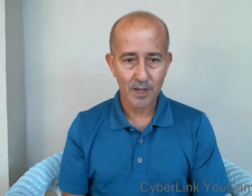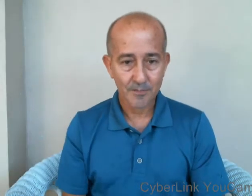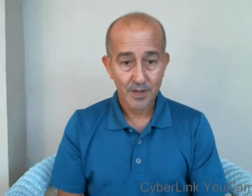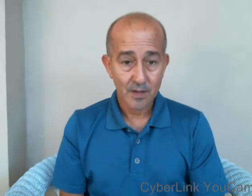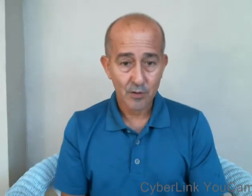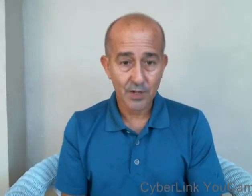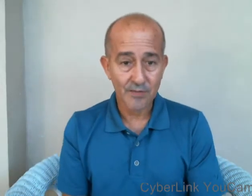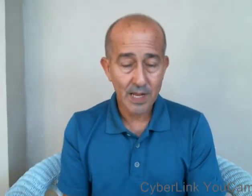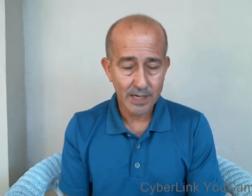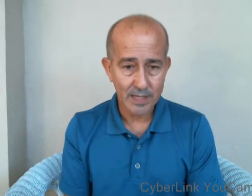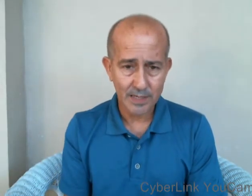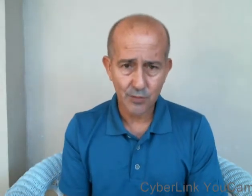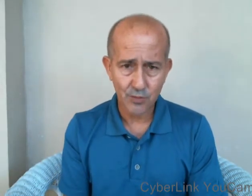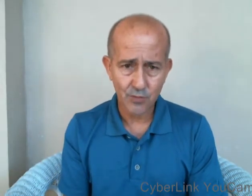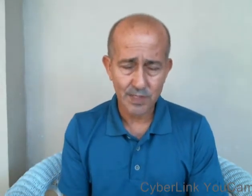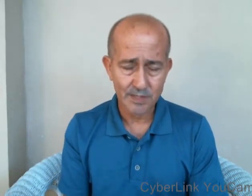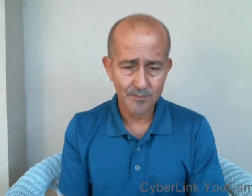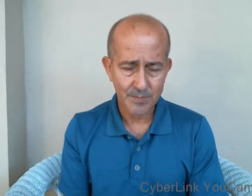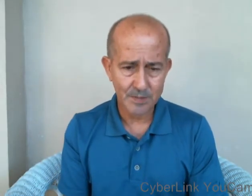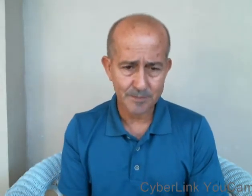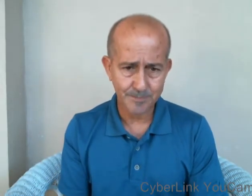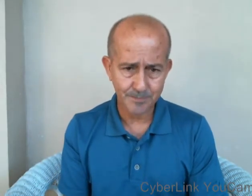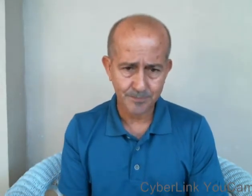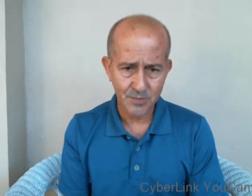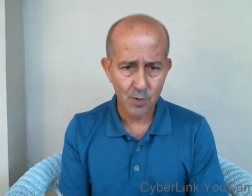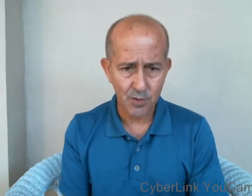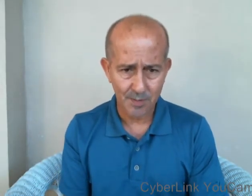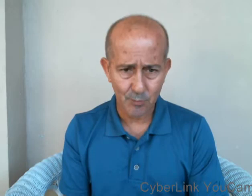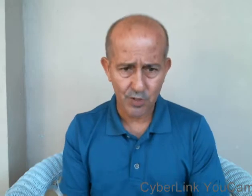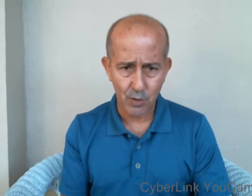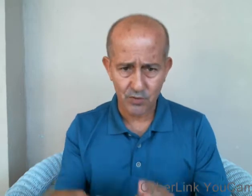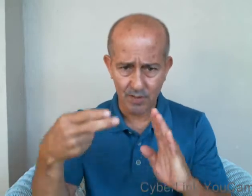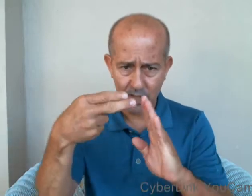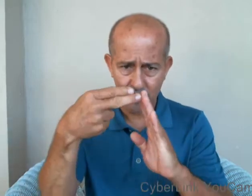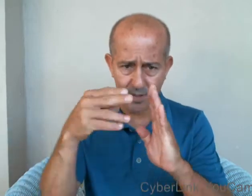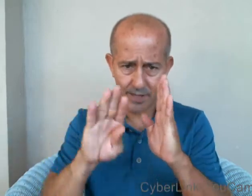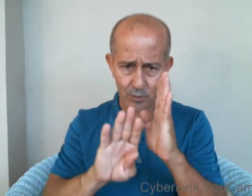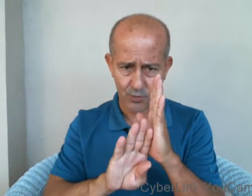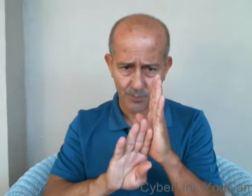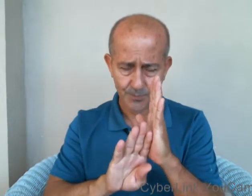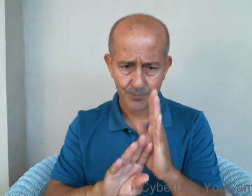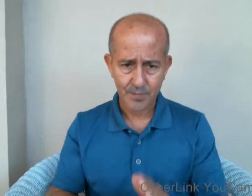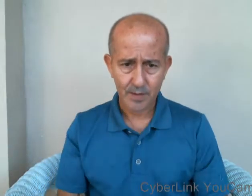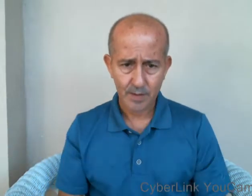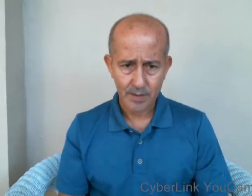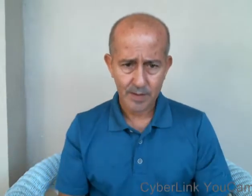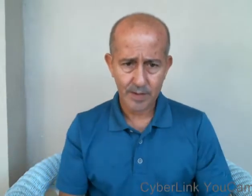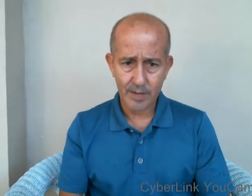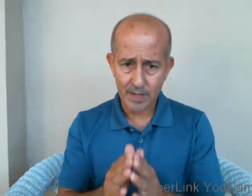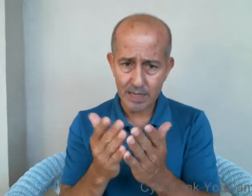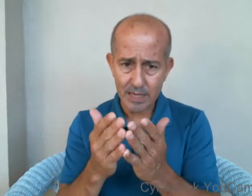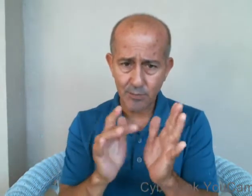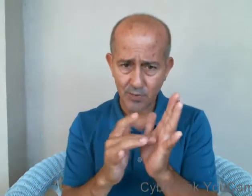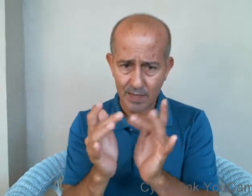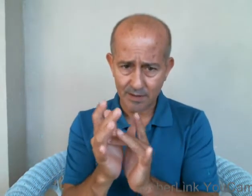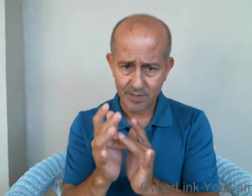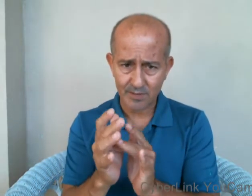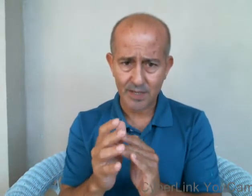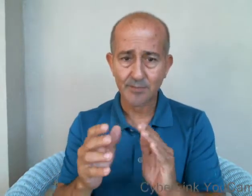Hola, otra vez aclarando dudas. Cuando hablamos de los hebreos, el libro de la Biblia,